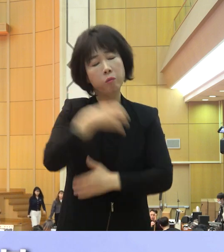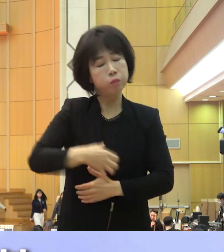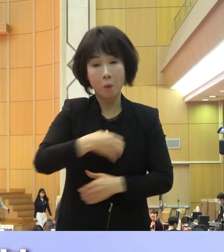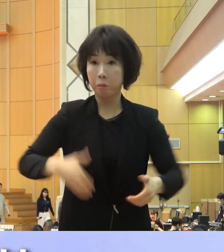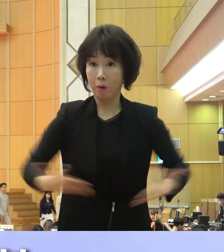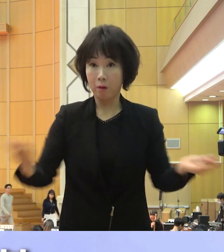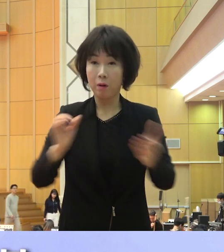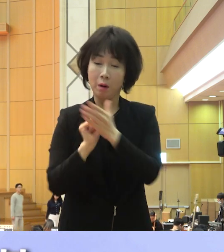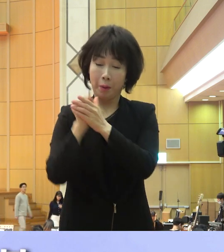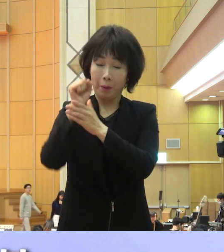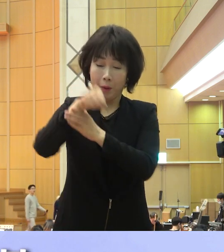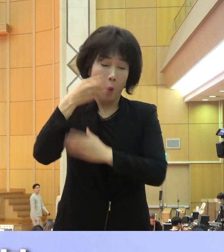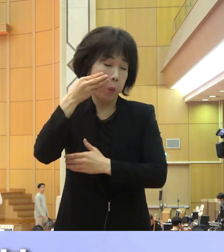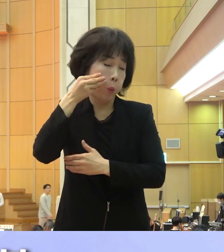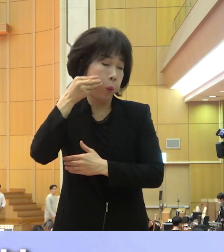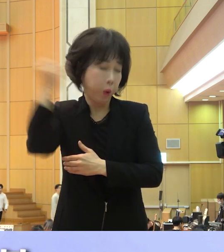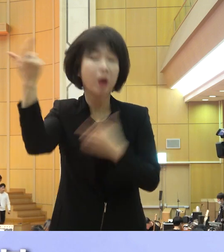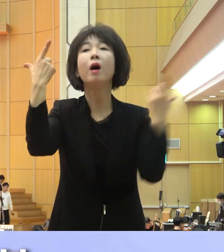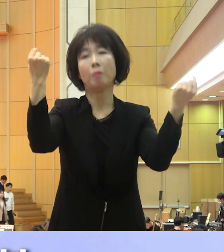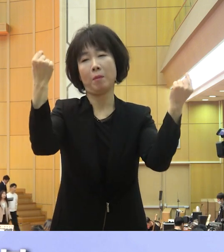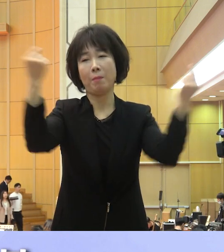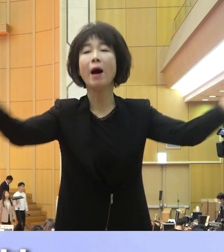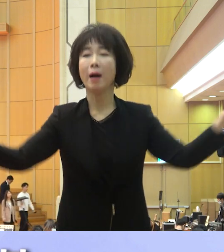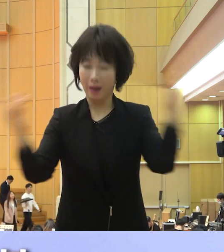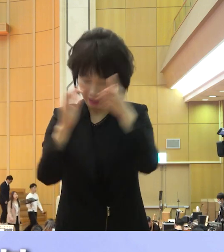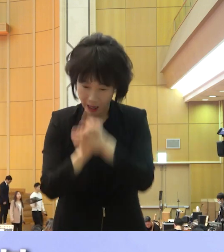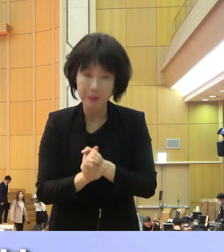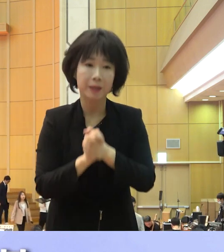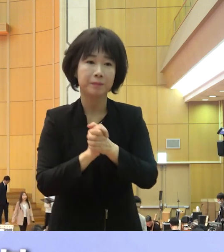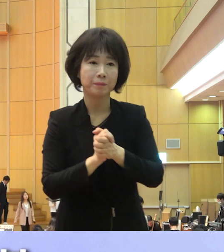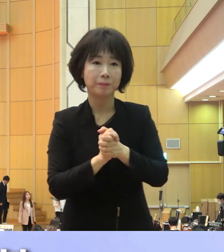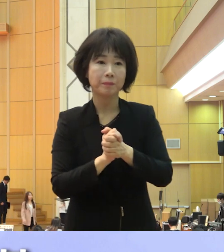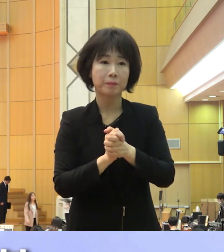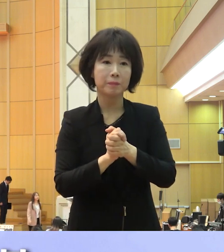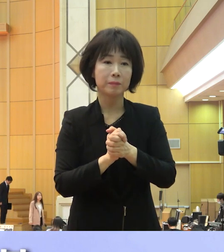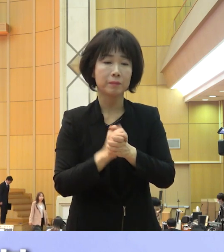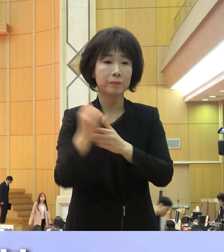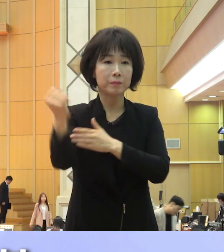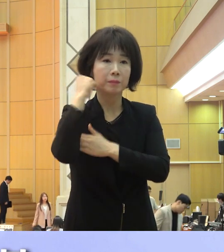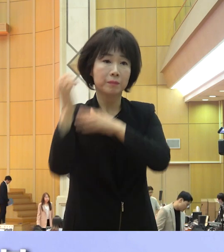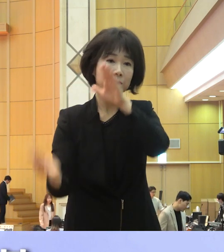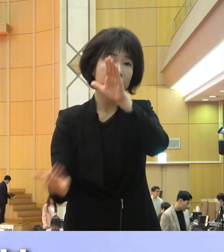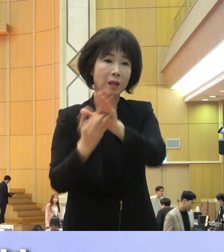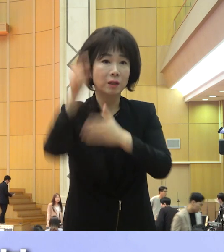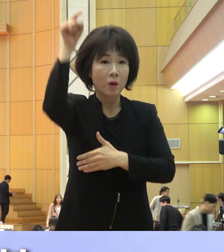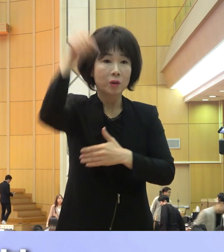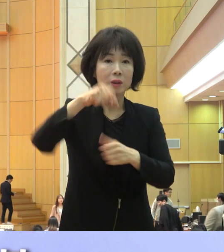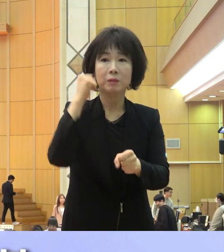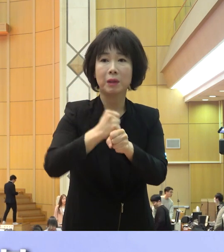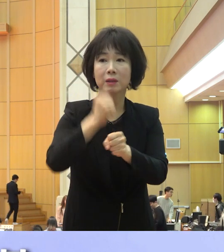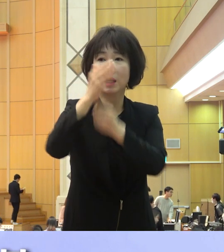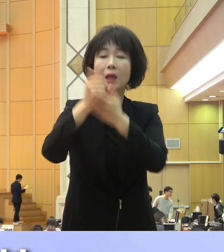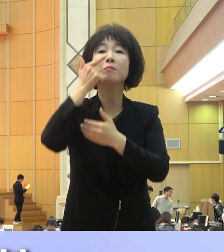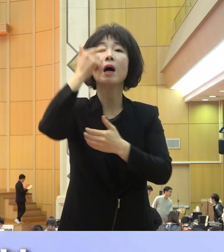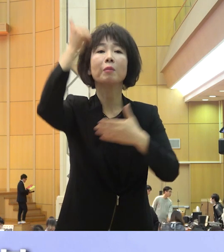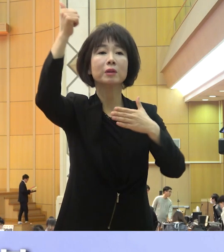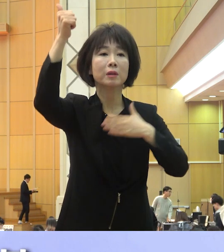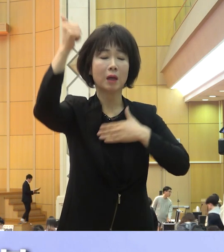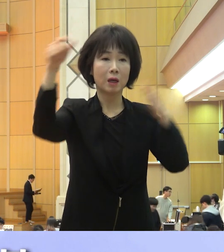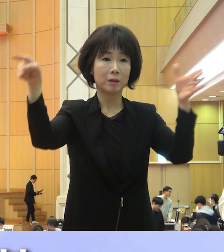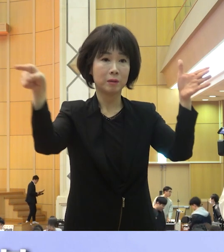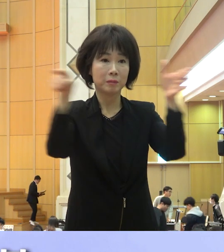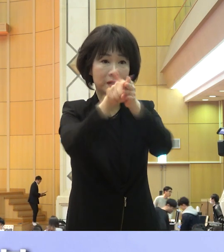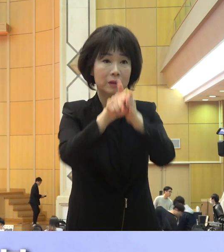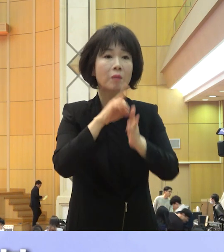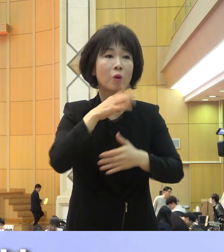없고 결실이 그치지 아니함 같으리라. 아멘. 전능하사 천지를 만드신 하나님 아버지를